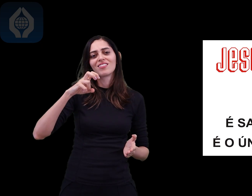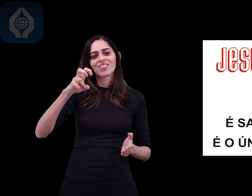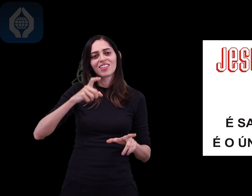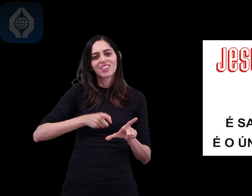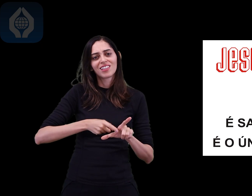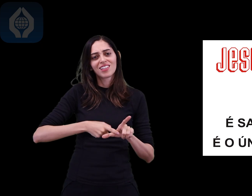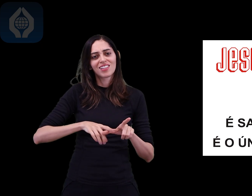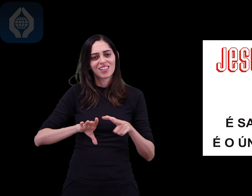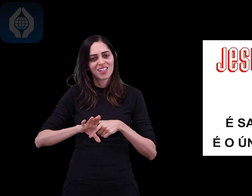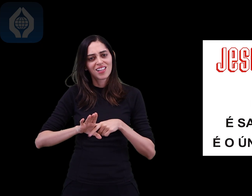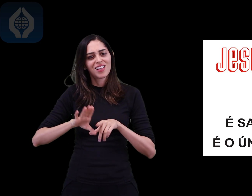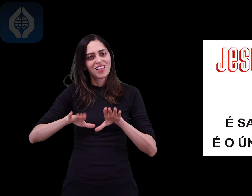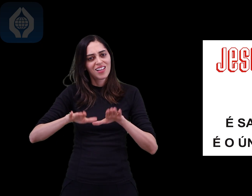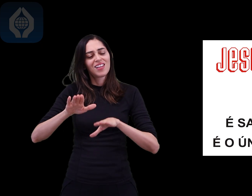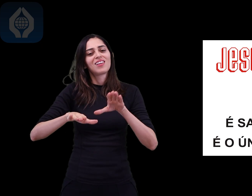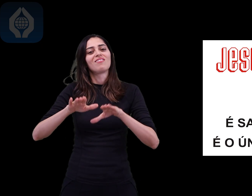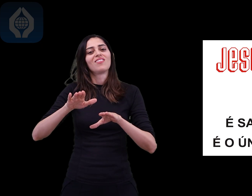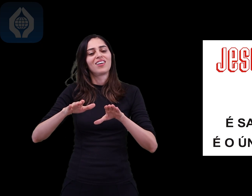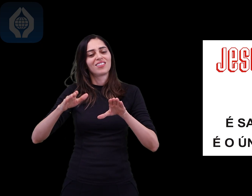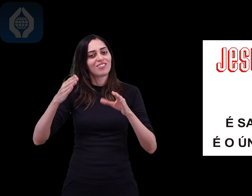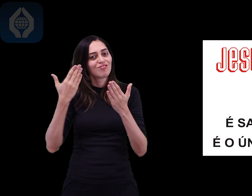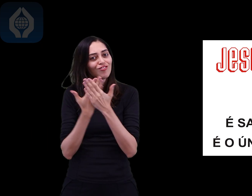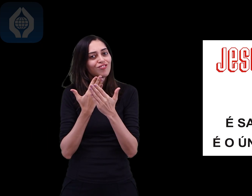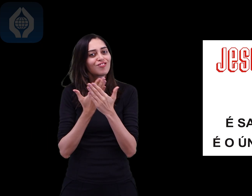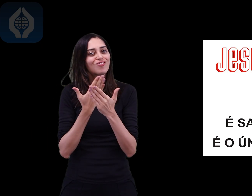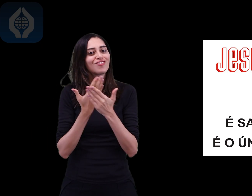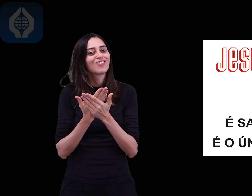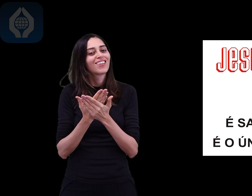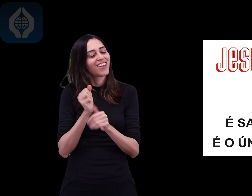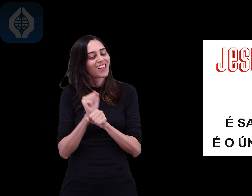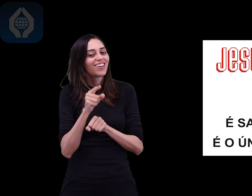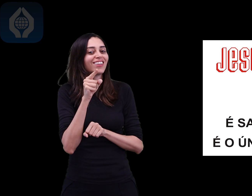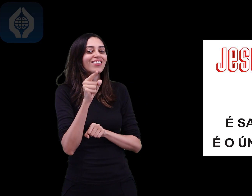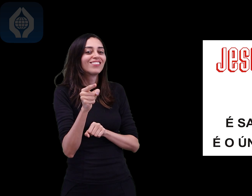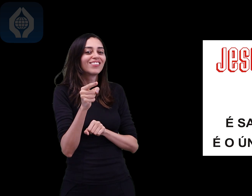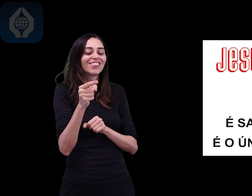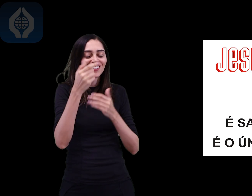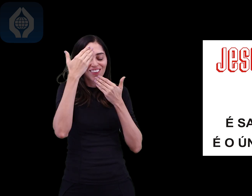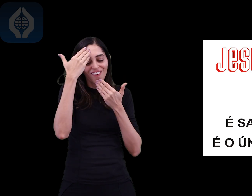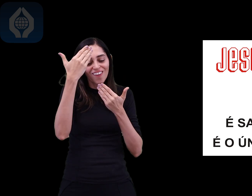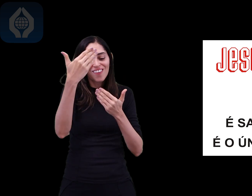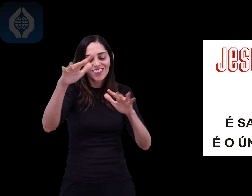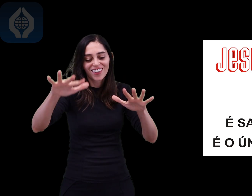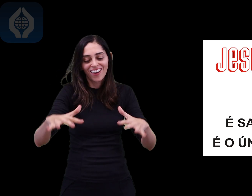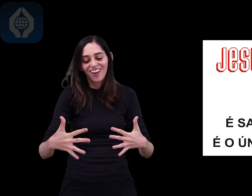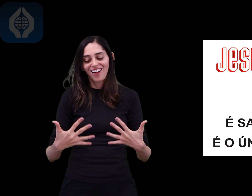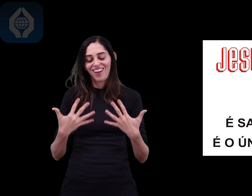ou na nossa 35ª lição. Até lá e muito obrigado por sua atenção.